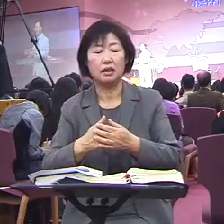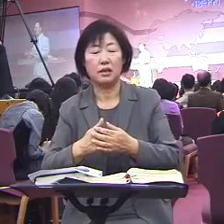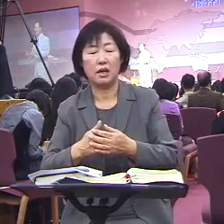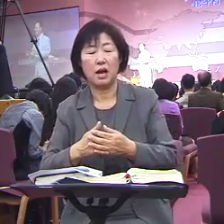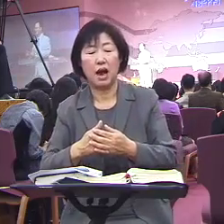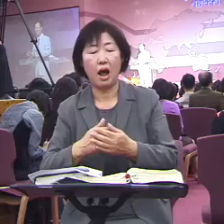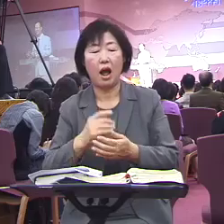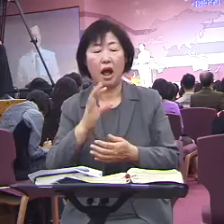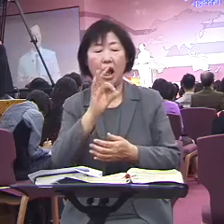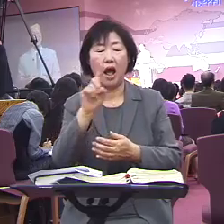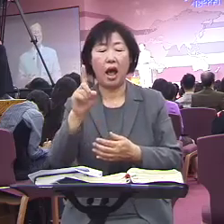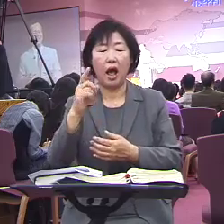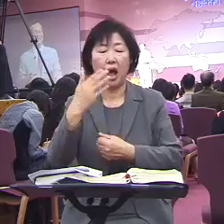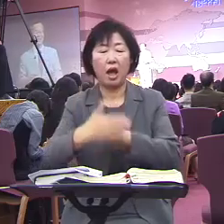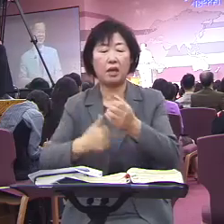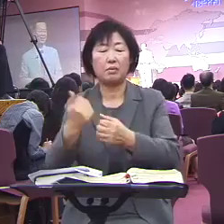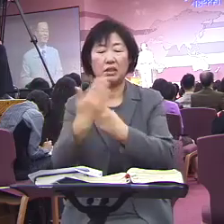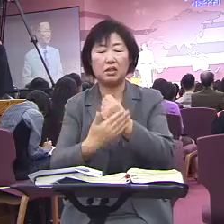데 없는 자.